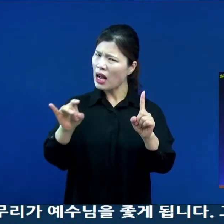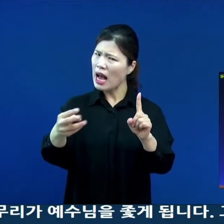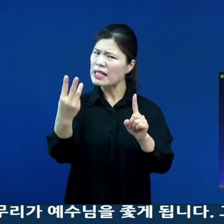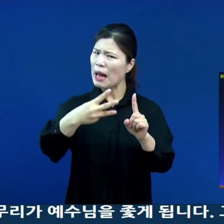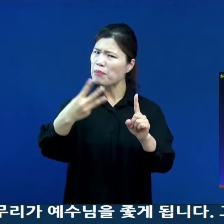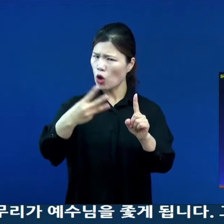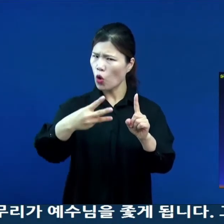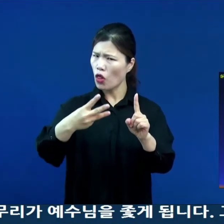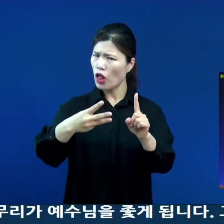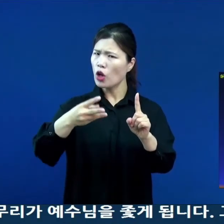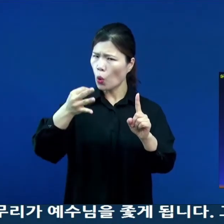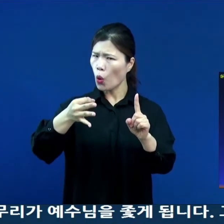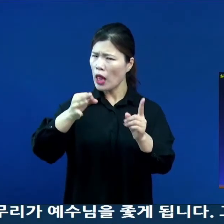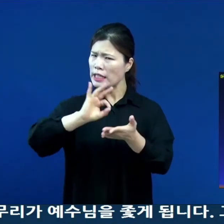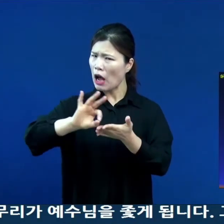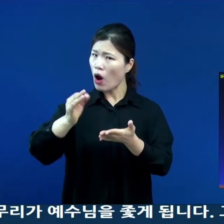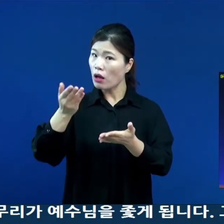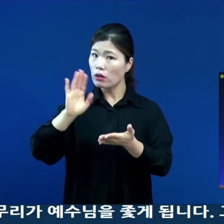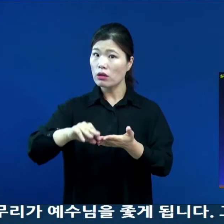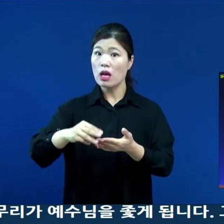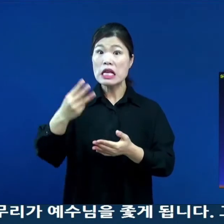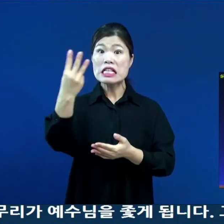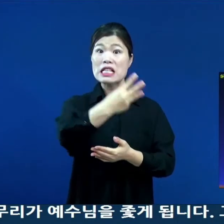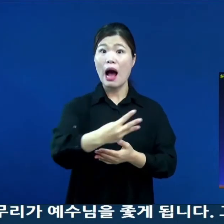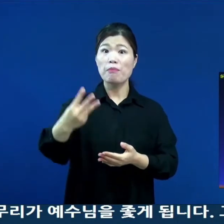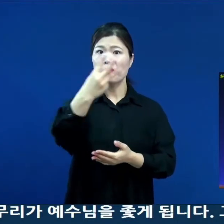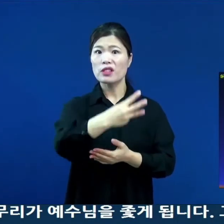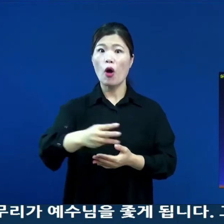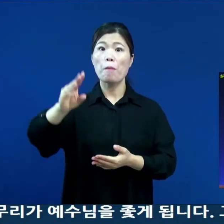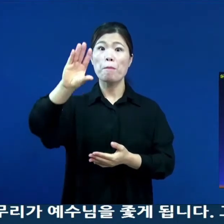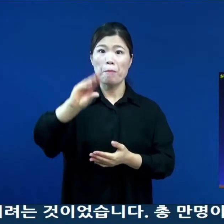식사를 대접한다 해도 3,000만 원이 되겠죠.